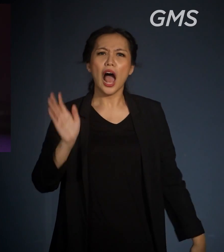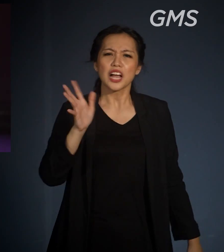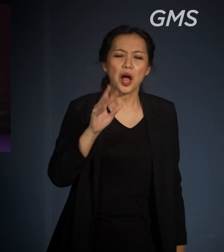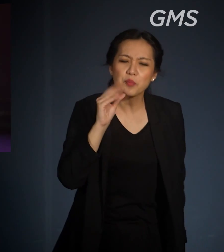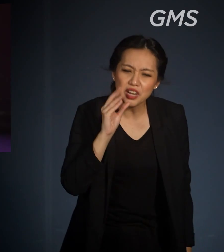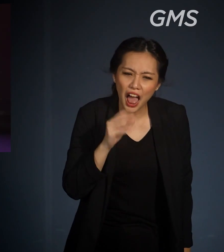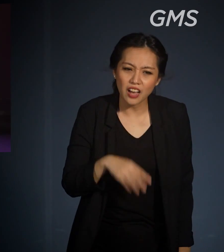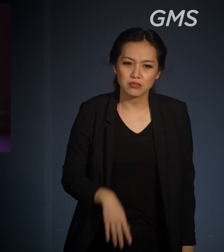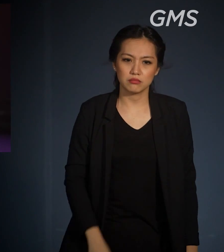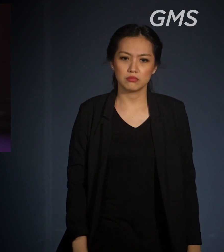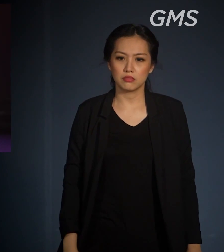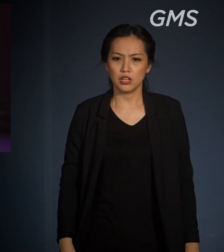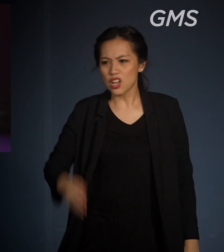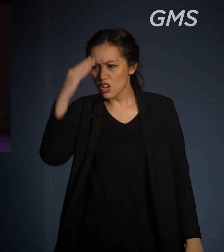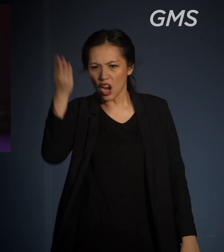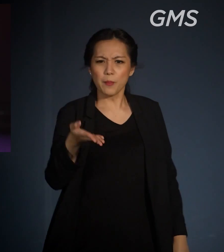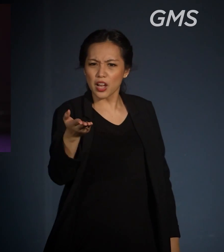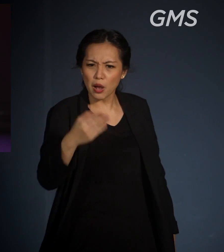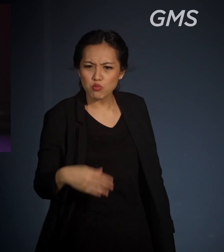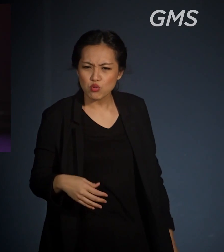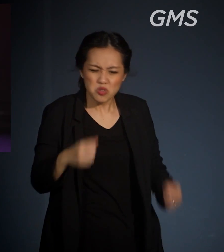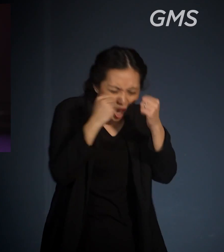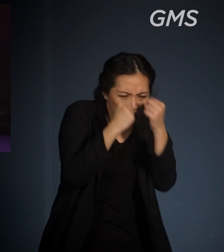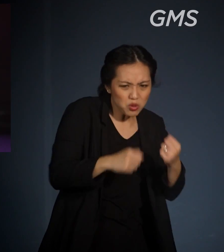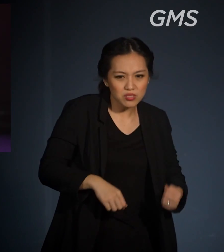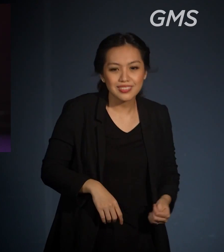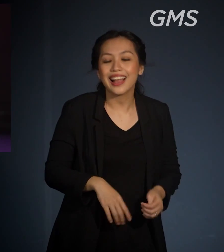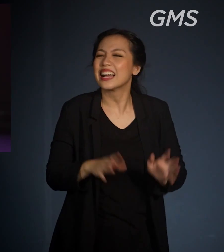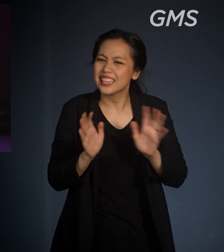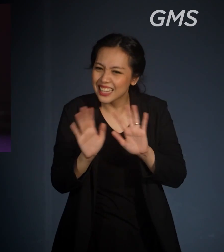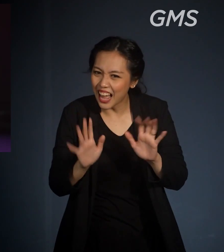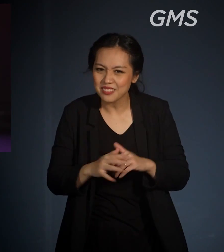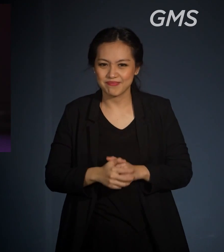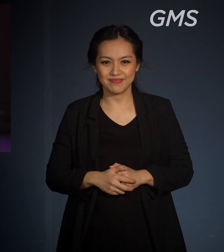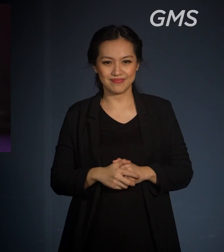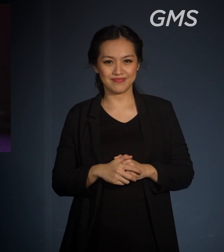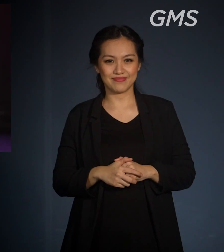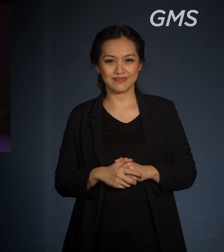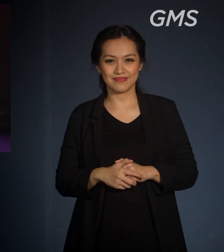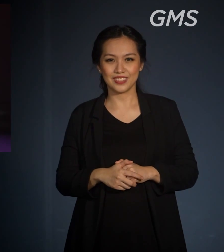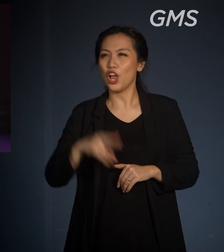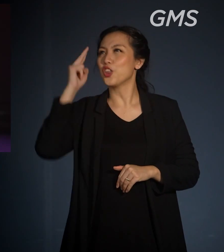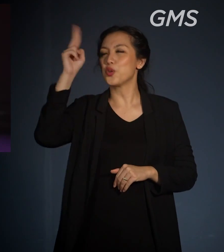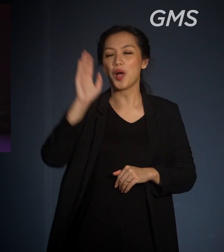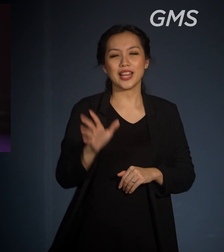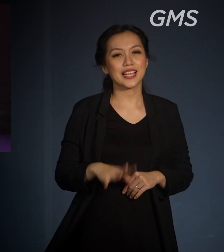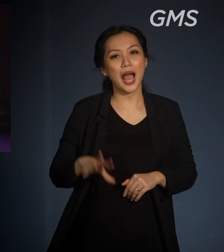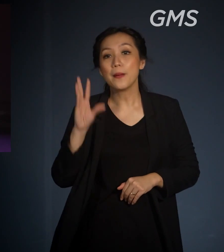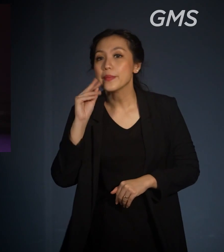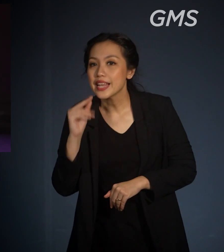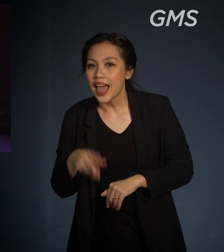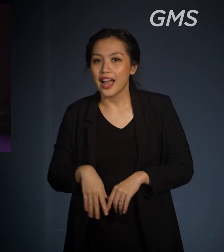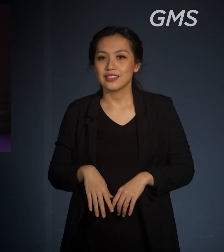kenapa engkau bersembunyi? No, Tuhan gak ngomong bahwa Gideon itu pengecut.